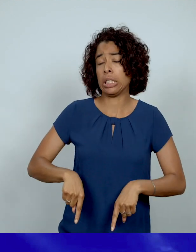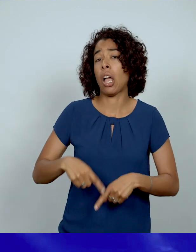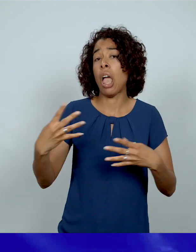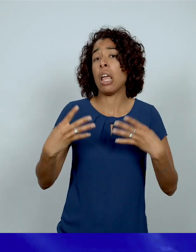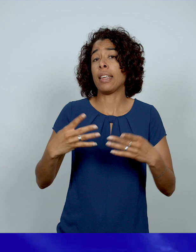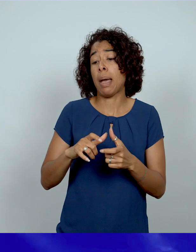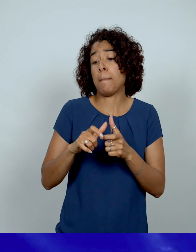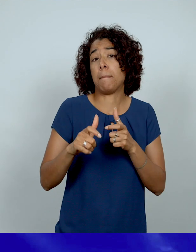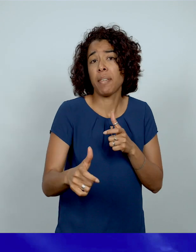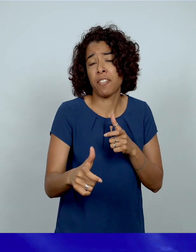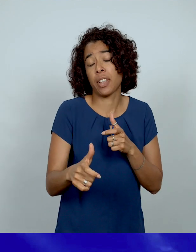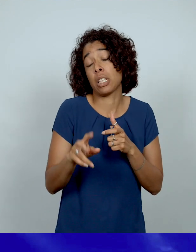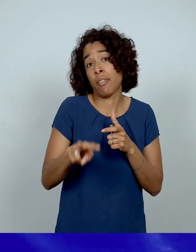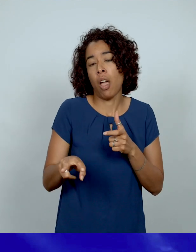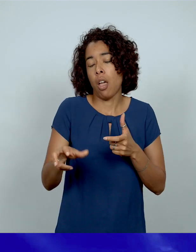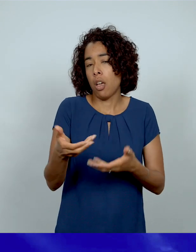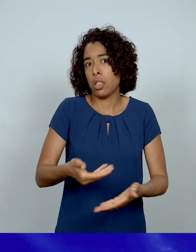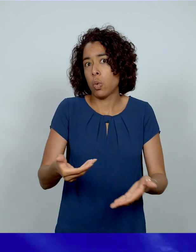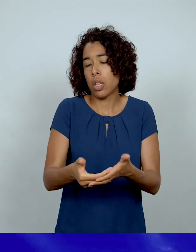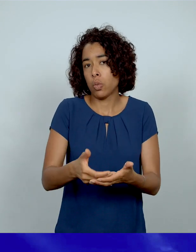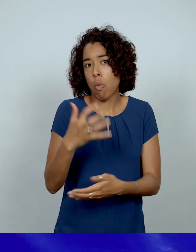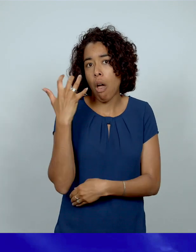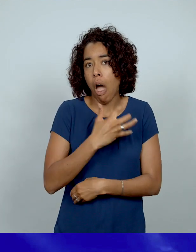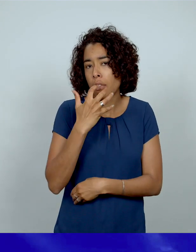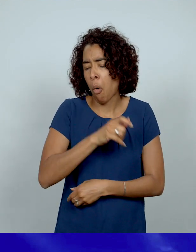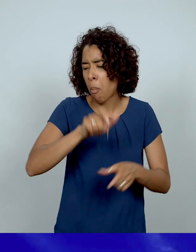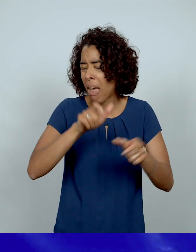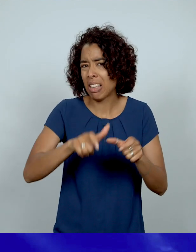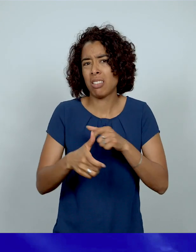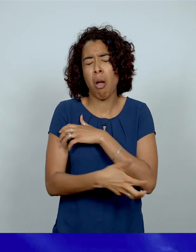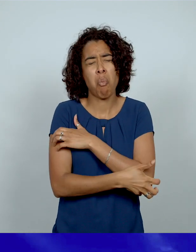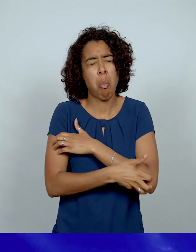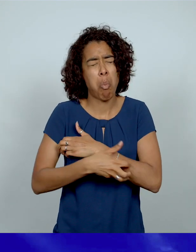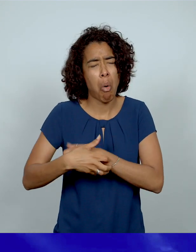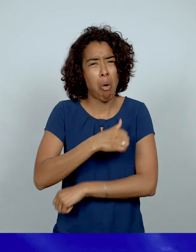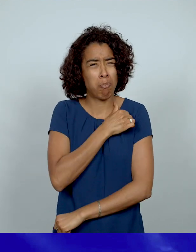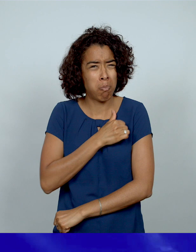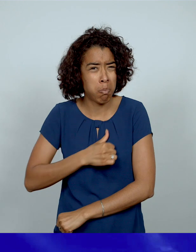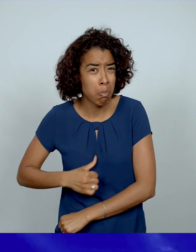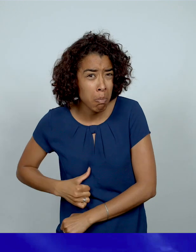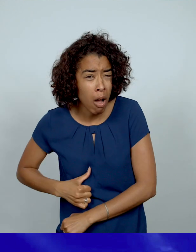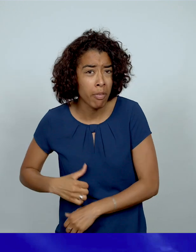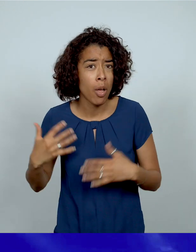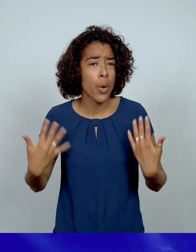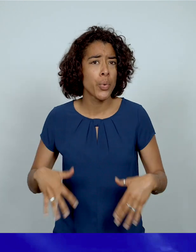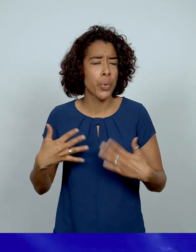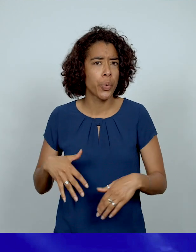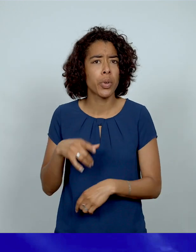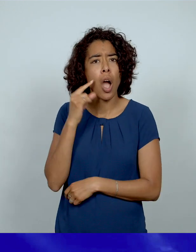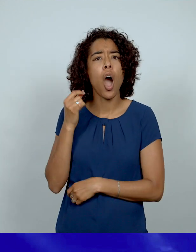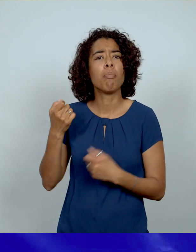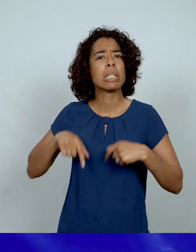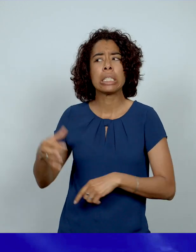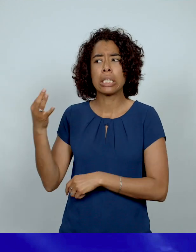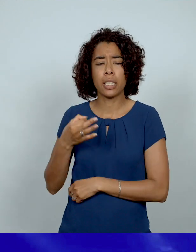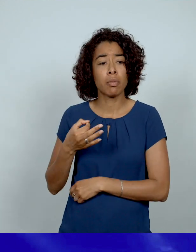après la guerre et puis ça avait été assez catastrophique et des gens étaient vraiment dans la précarité la plus grande. Il disait, vous voulez